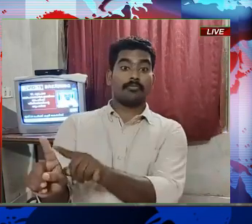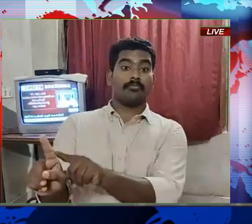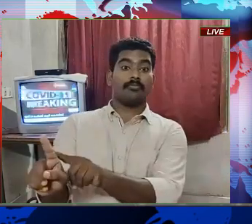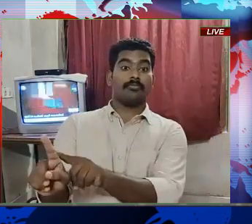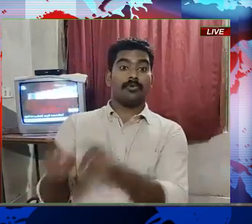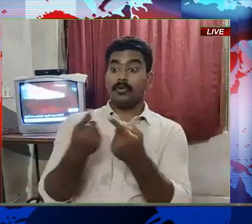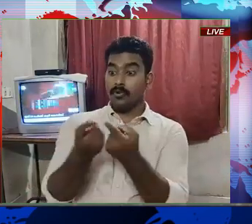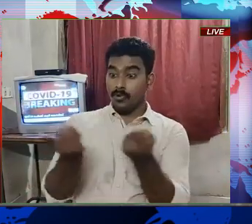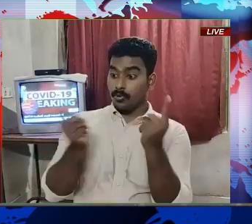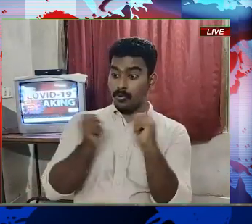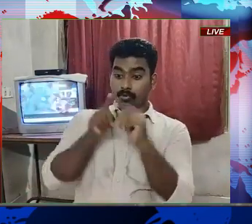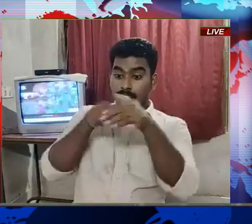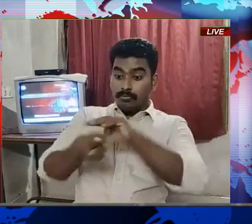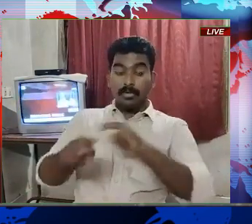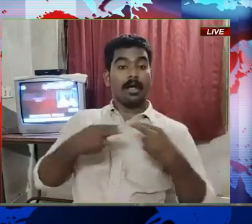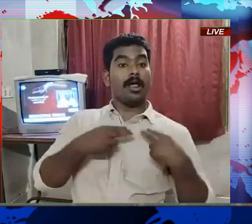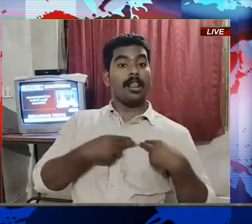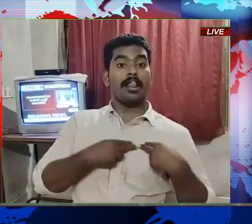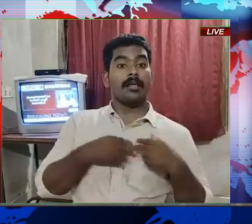ഇത്